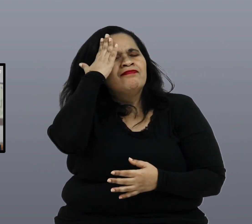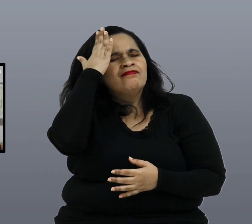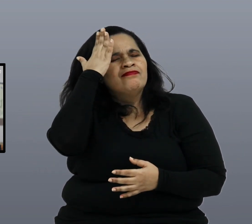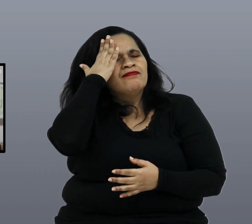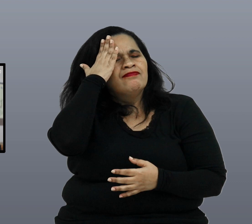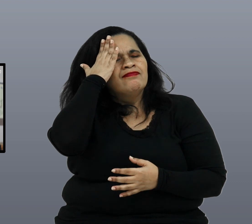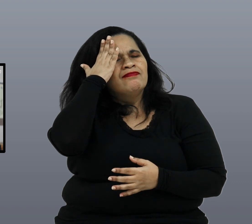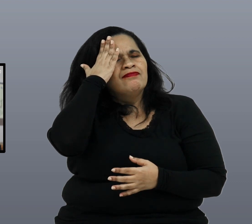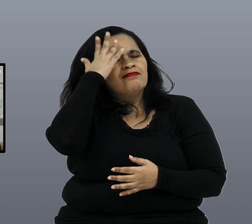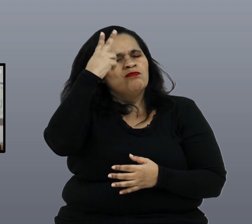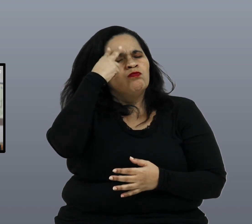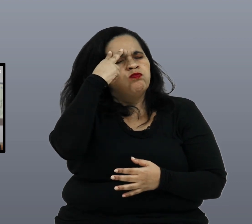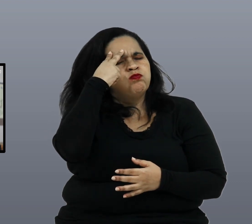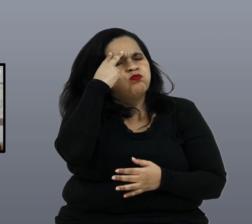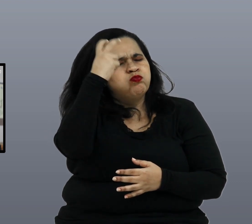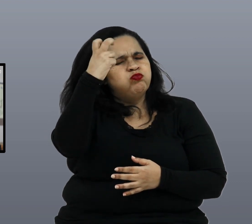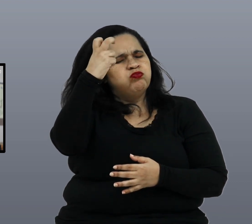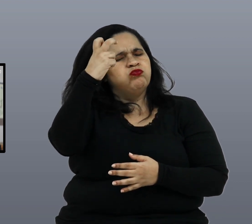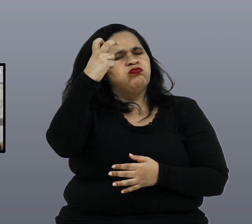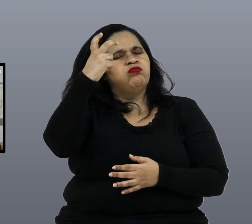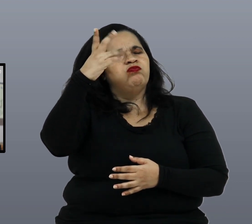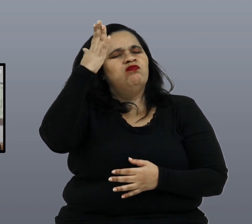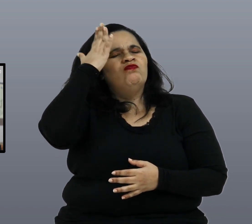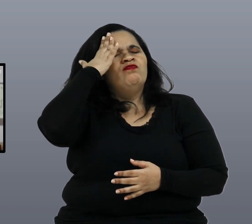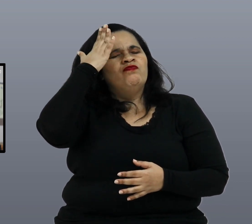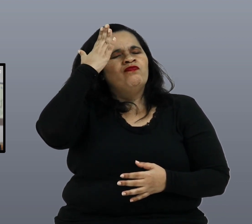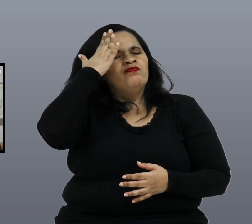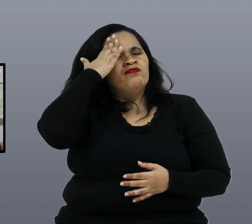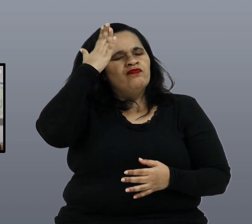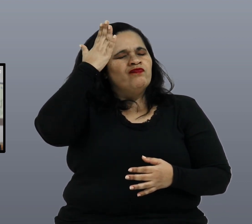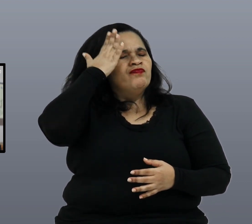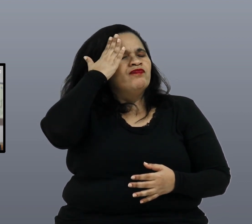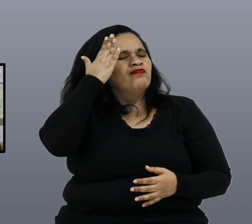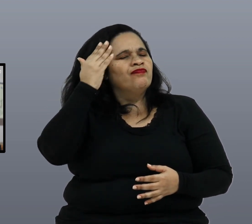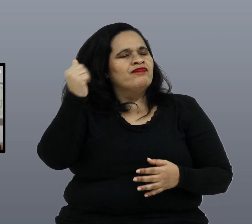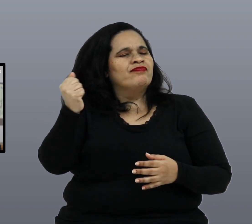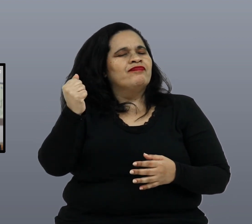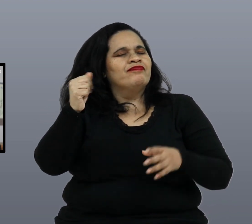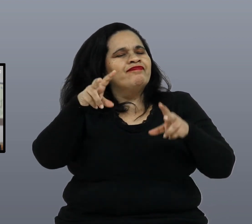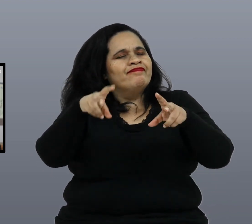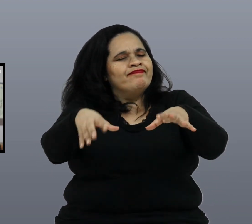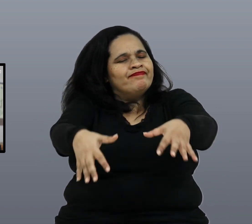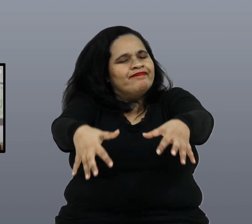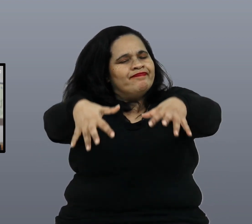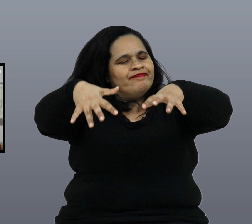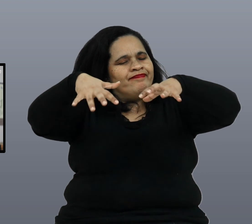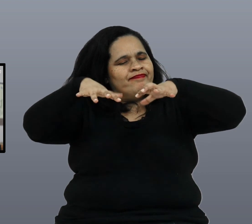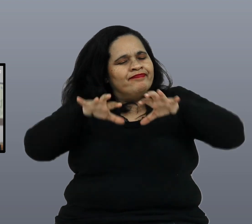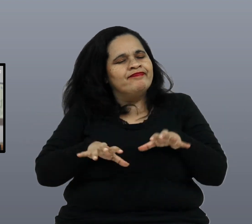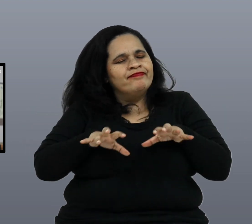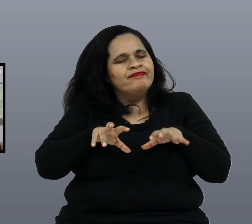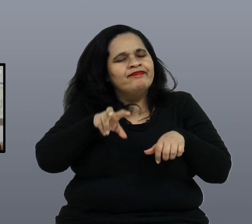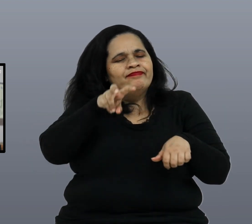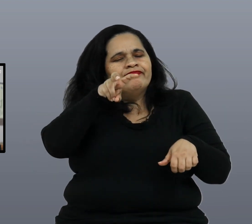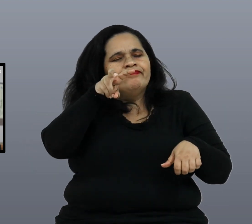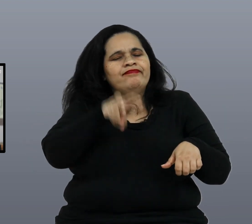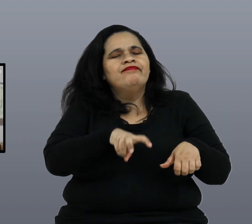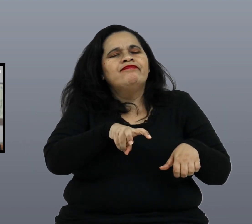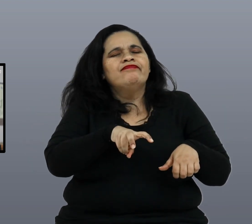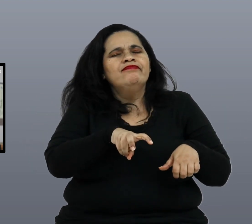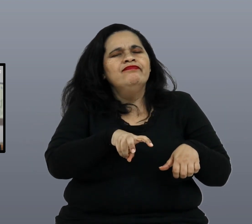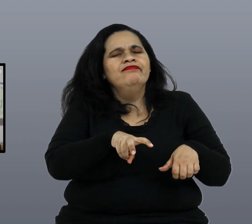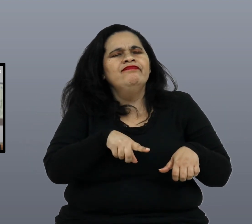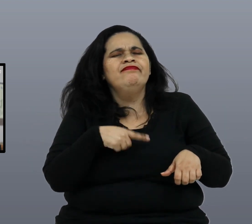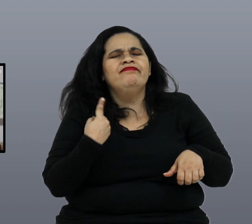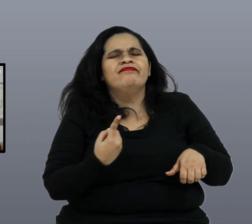saber, todo o entendimento, sentado no alto e sublime trono,